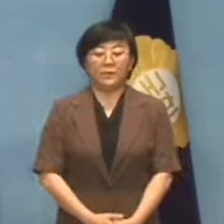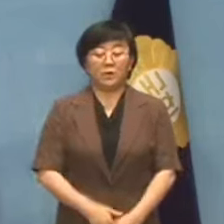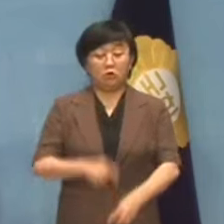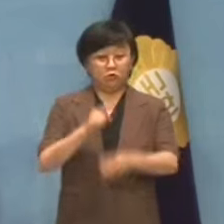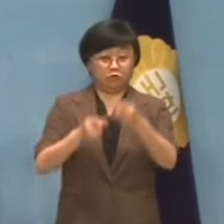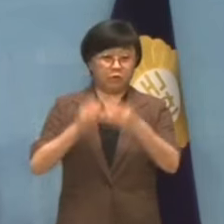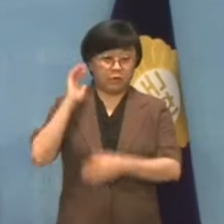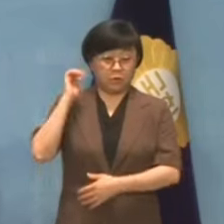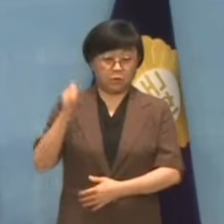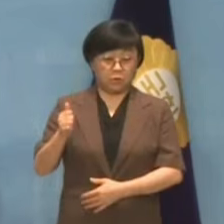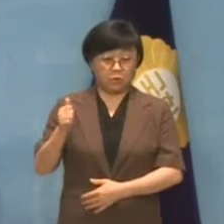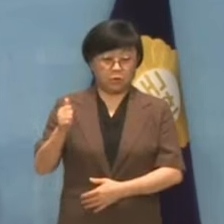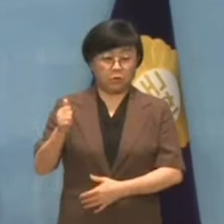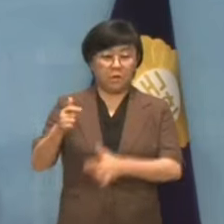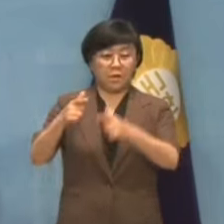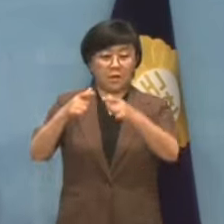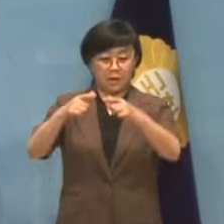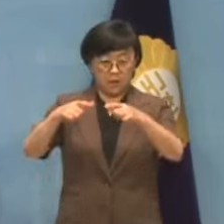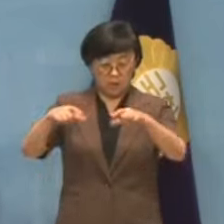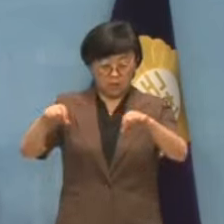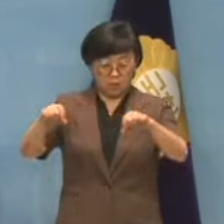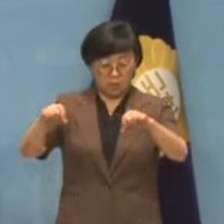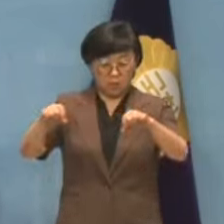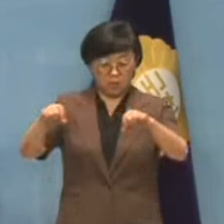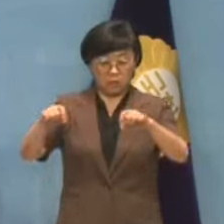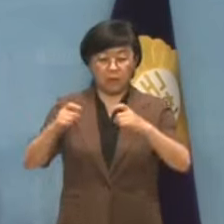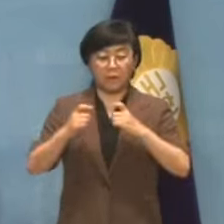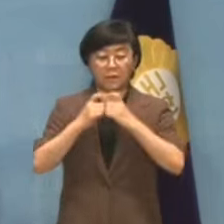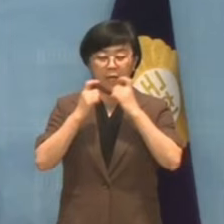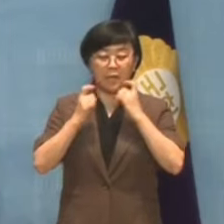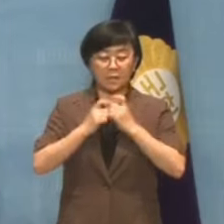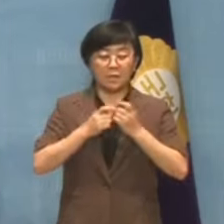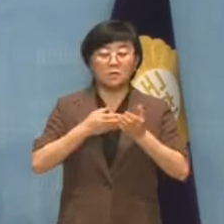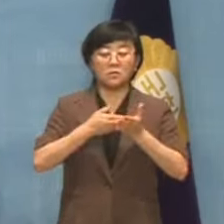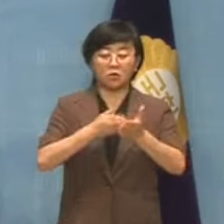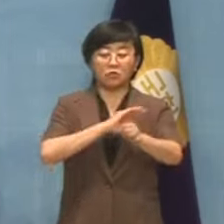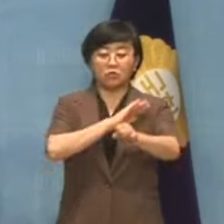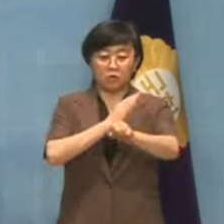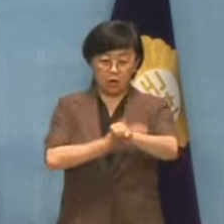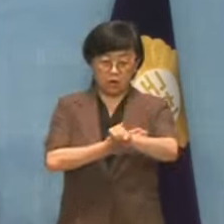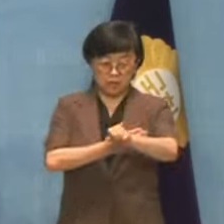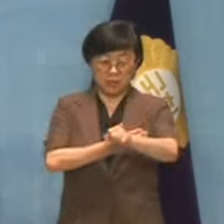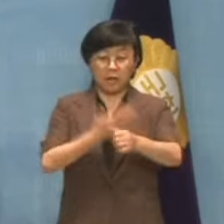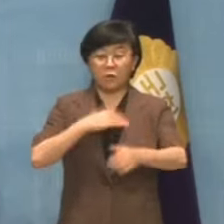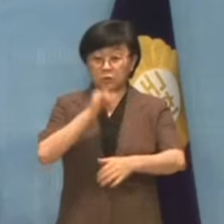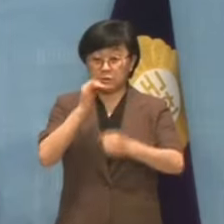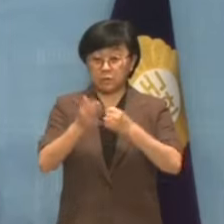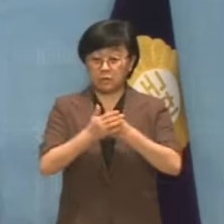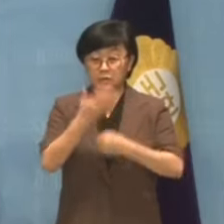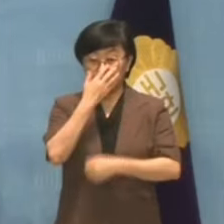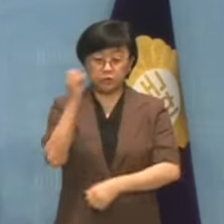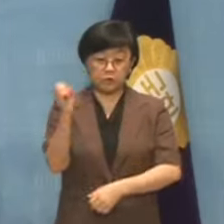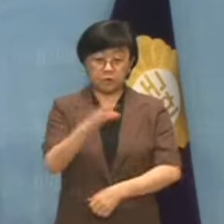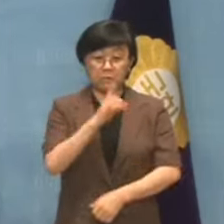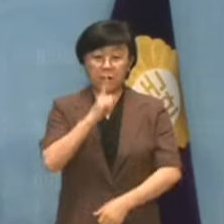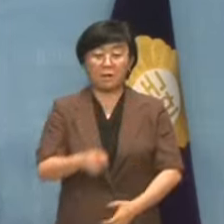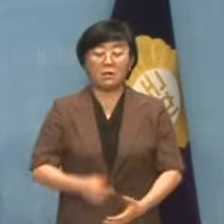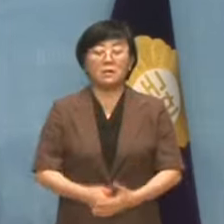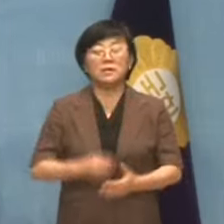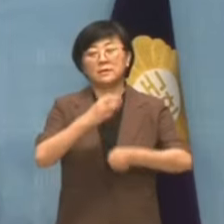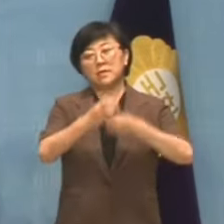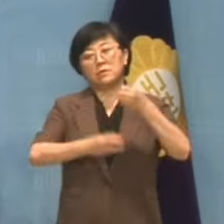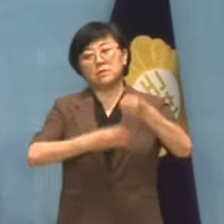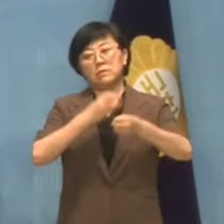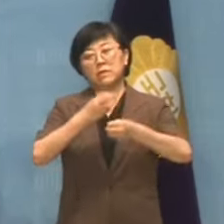윤석열 대통령은 대일 개인 청구권이 살아있다는 것을 알고도 무시했습니까? 30여 년